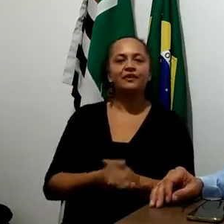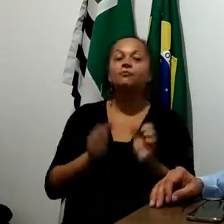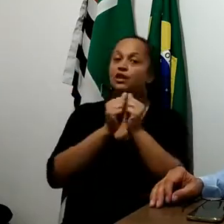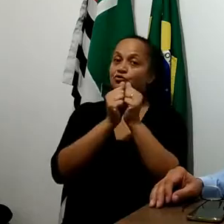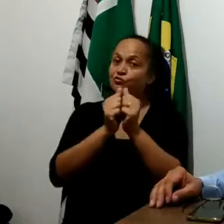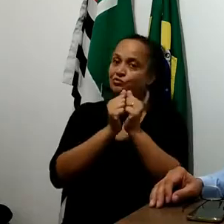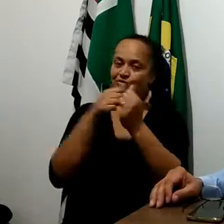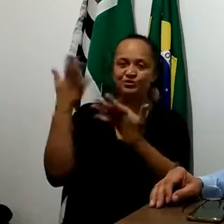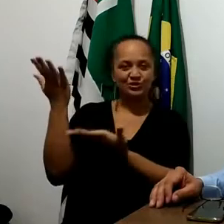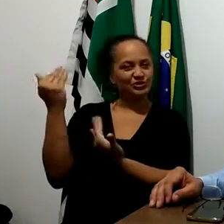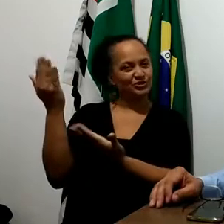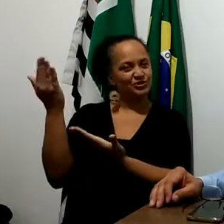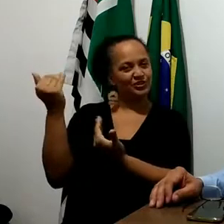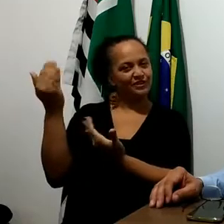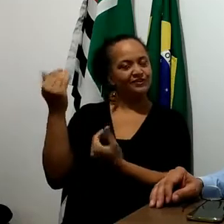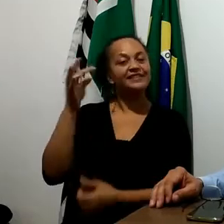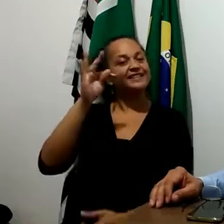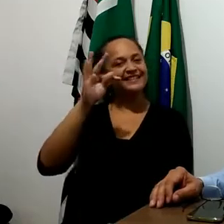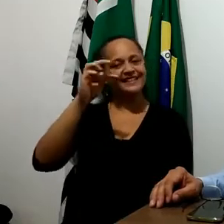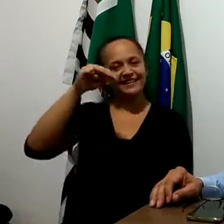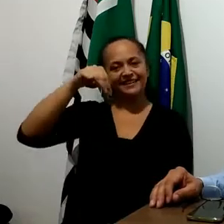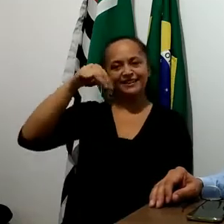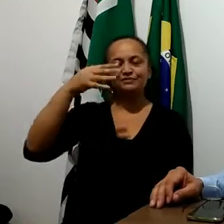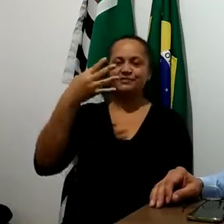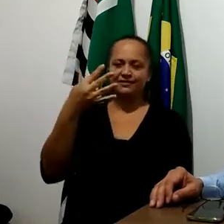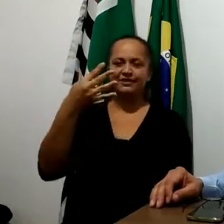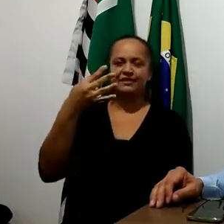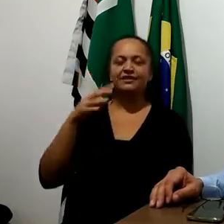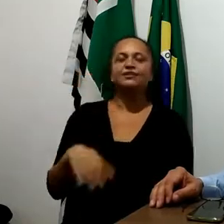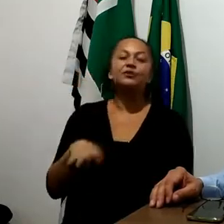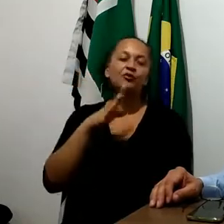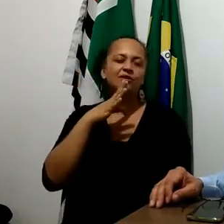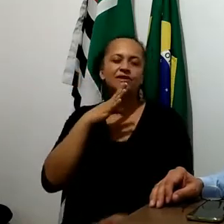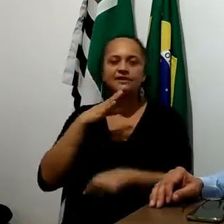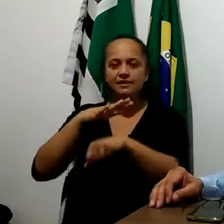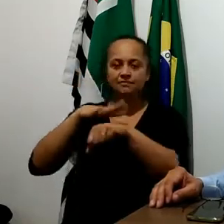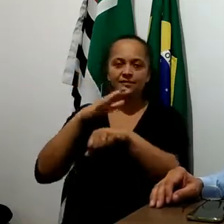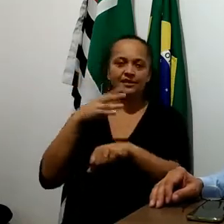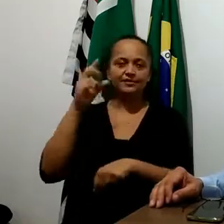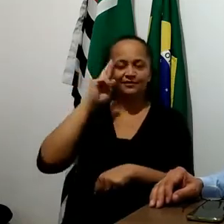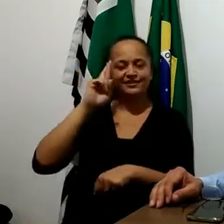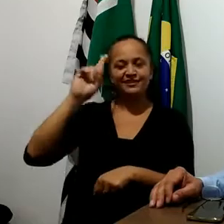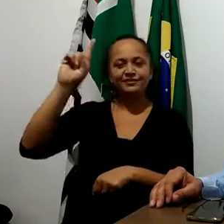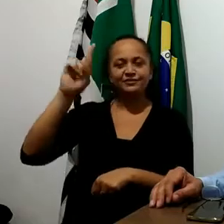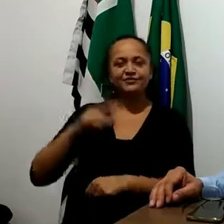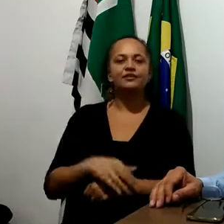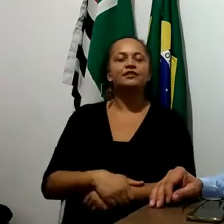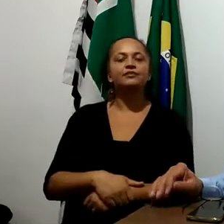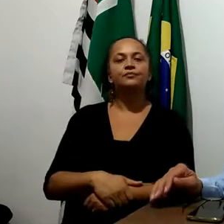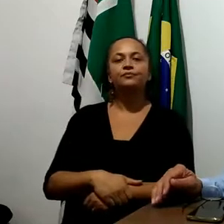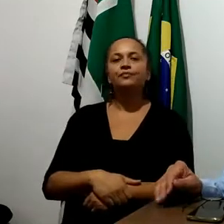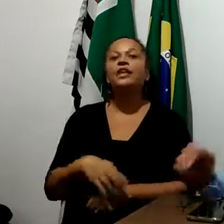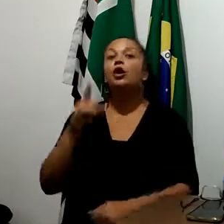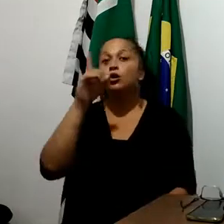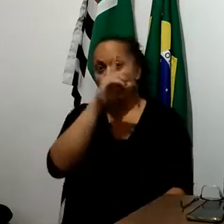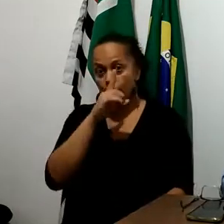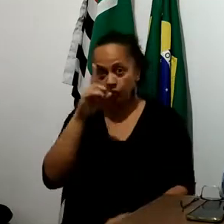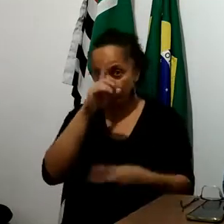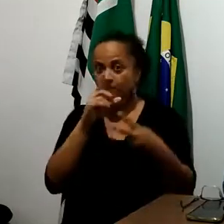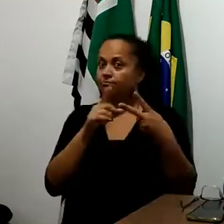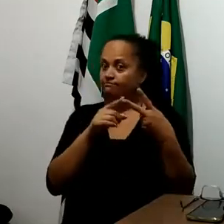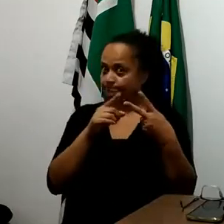participar desse encontro com o Senhor, um encontro maravilhoso, TM4, tá bom? Domingo próximo agora é a